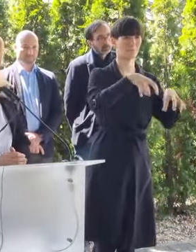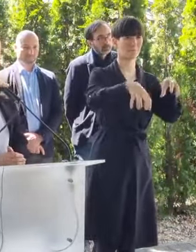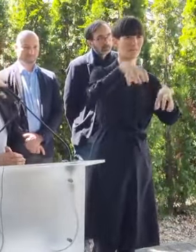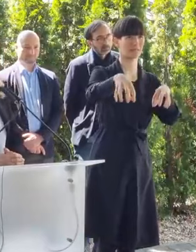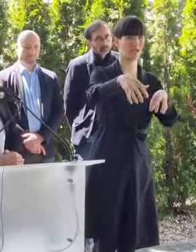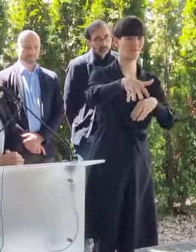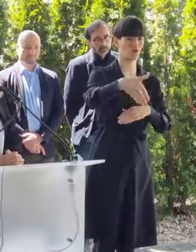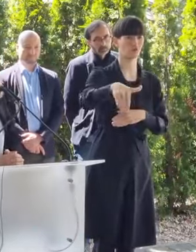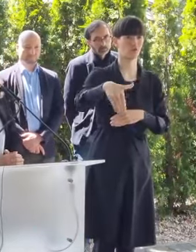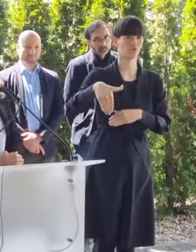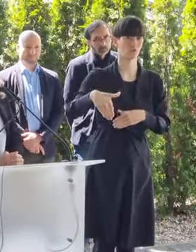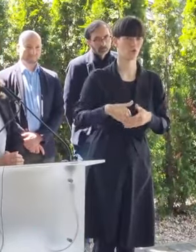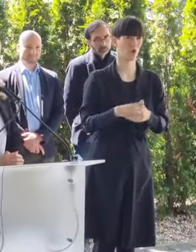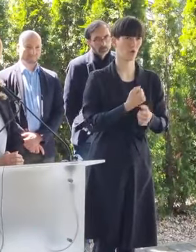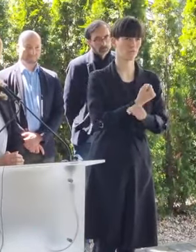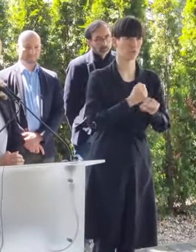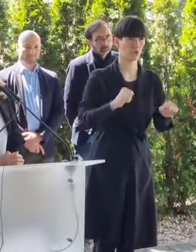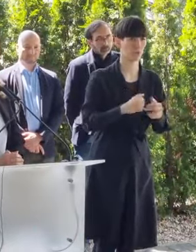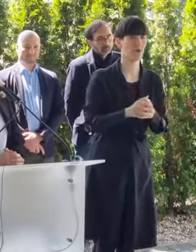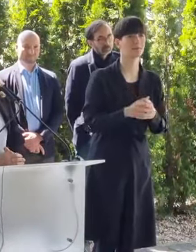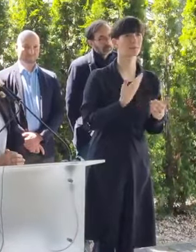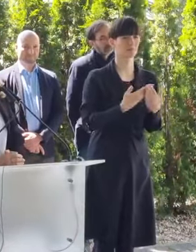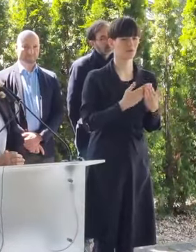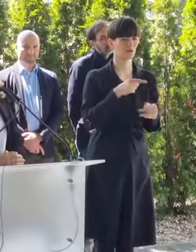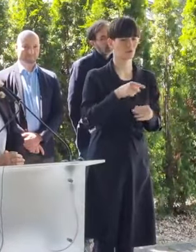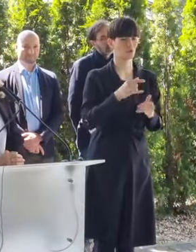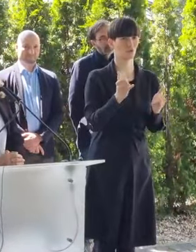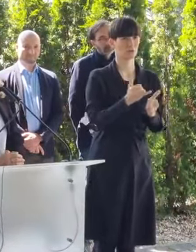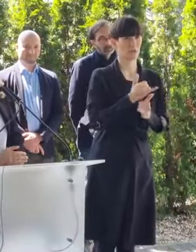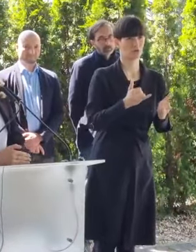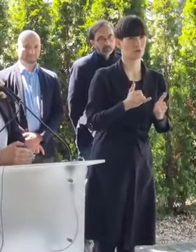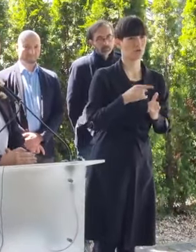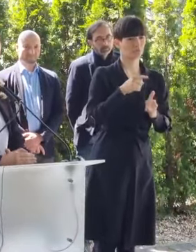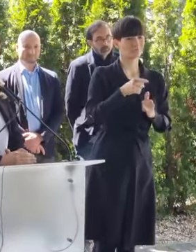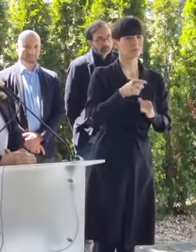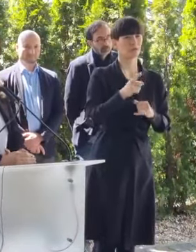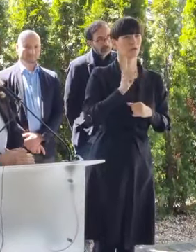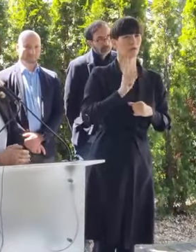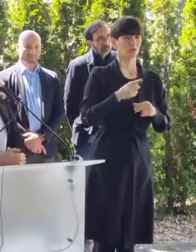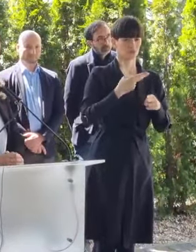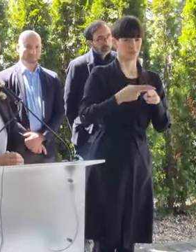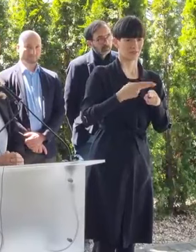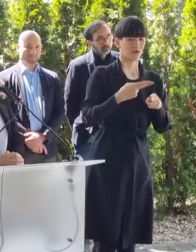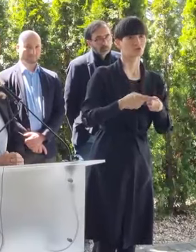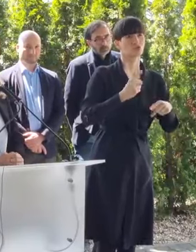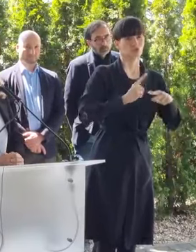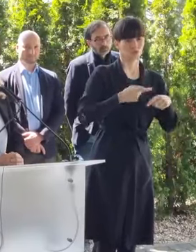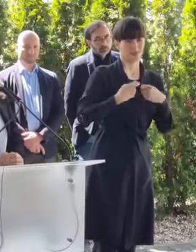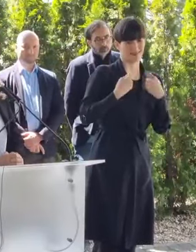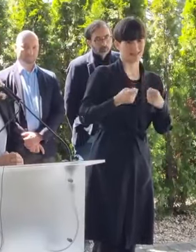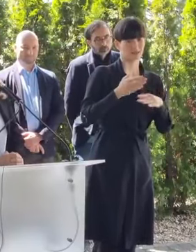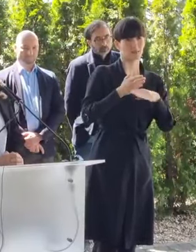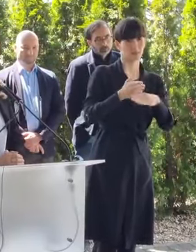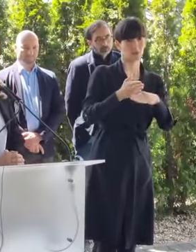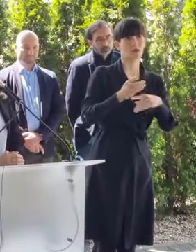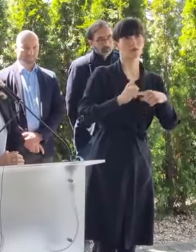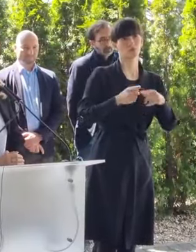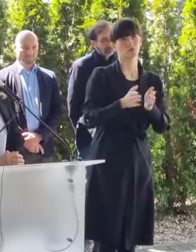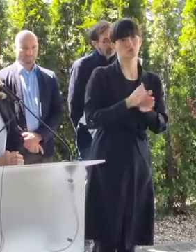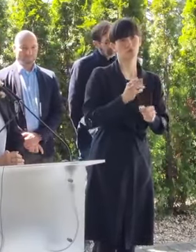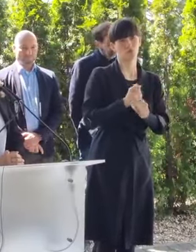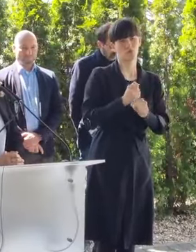zaminovania najviac postihnuté. Takže toto je naozaj oblasť, perspektívna oblasť pomoci a spolupráce.